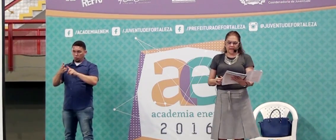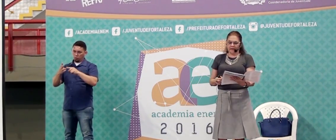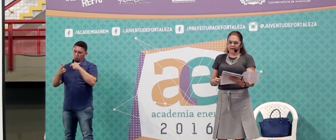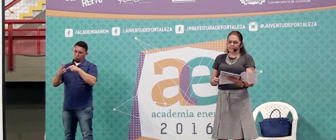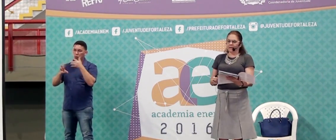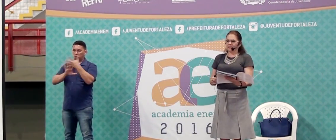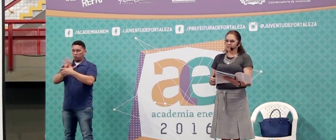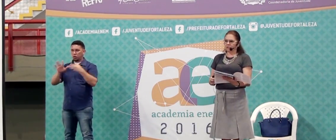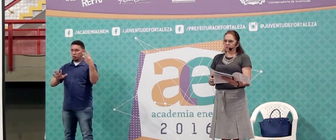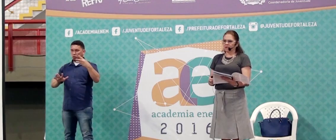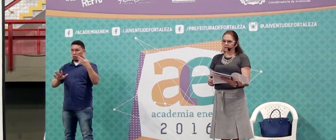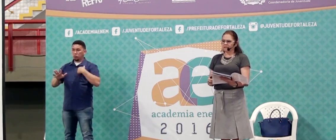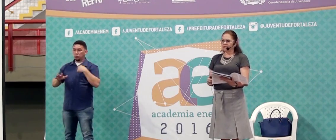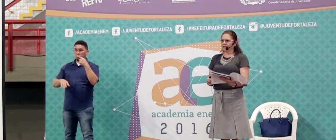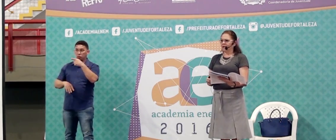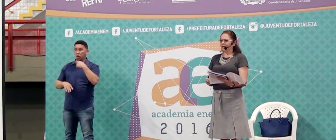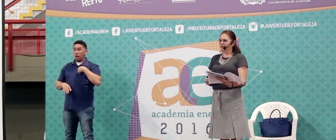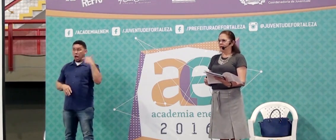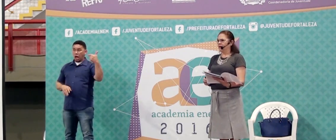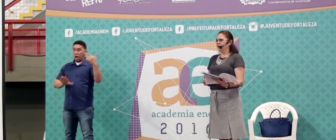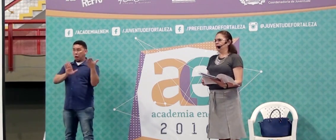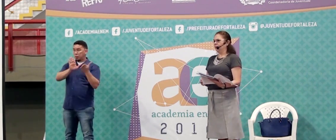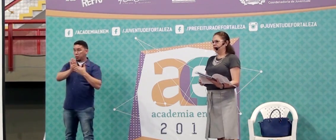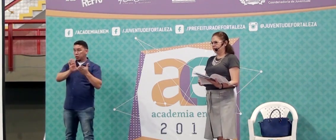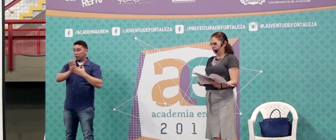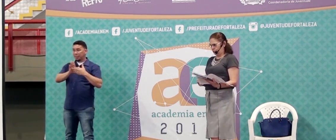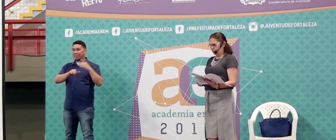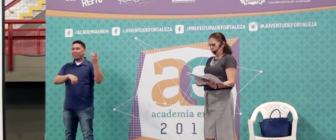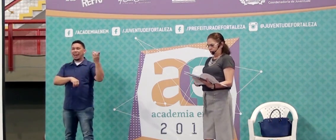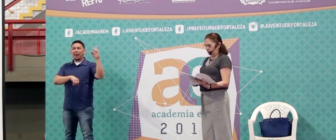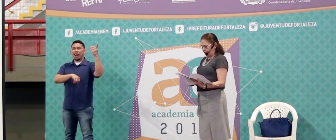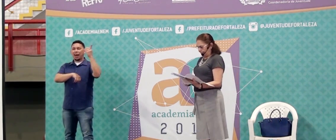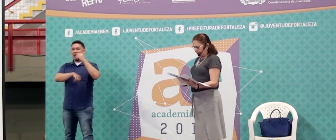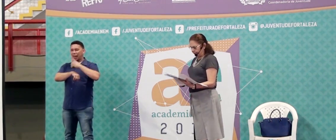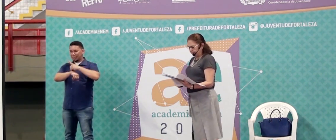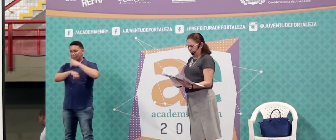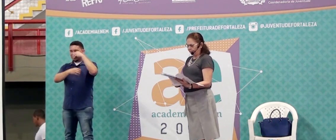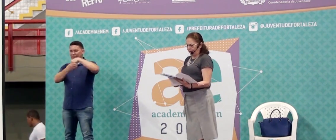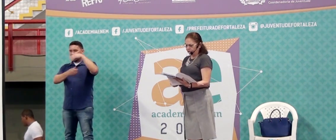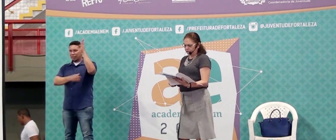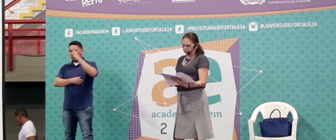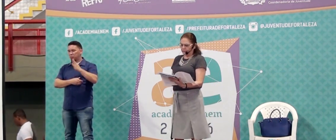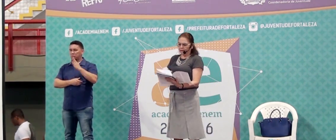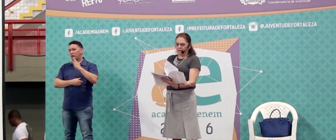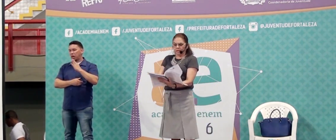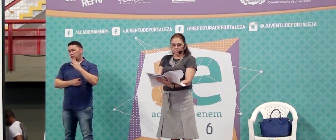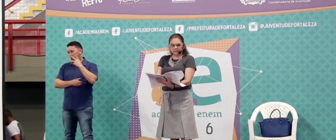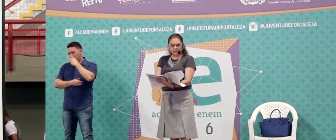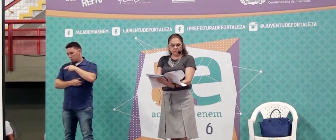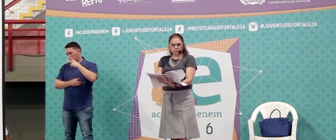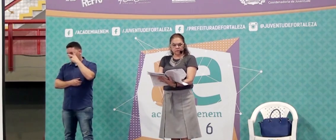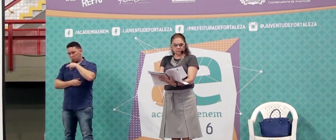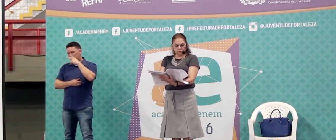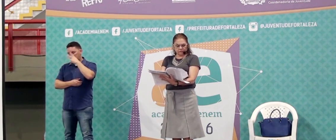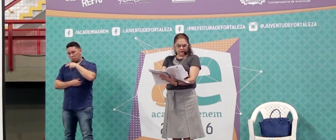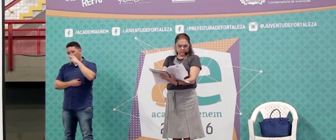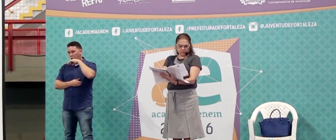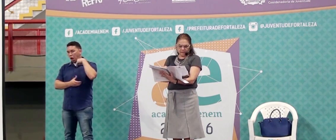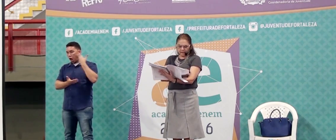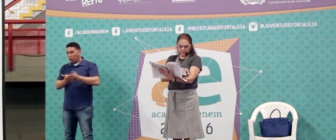2 é a persistência da dengue no Brasil. Tem na mesma página e os